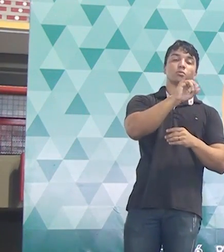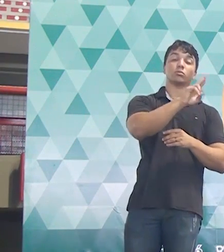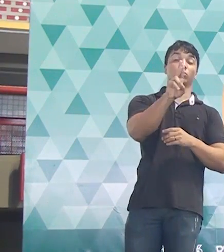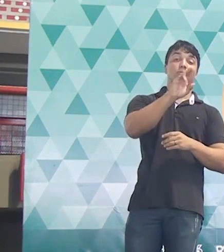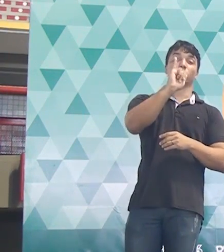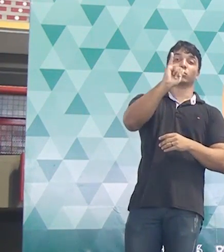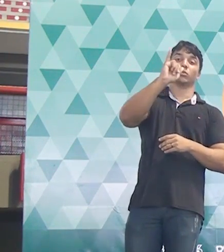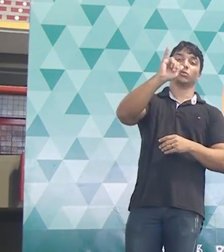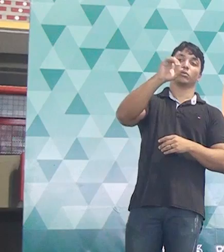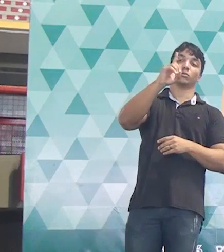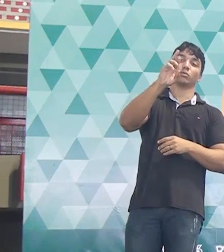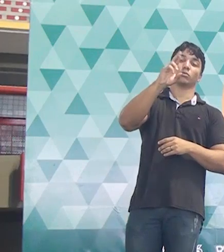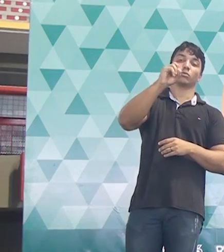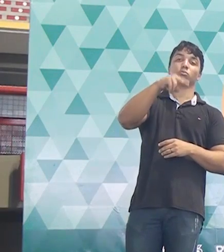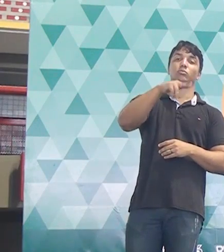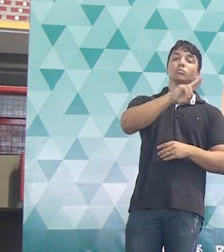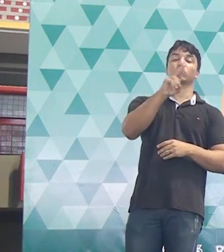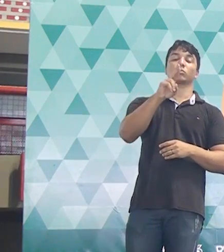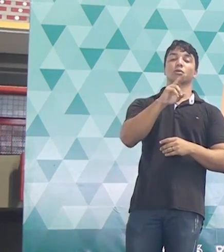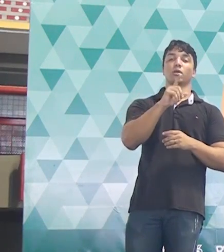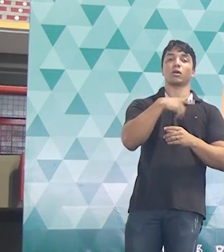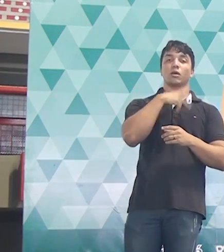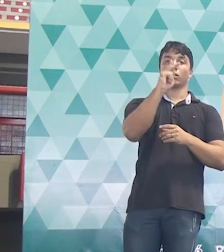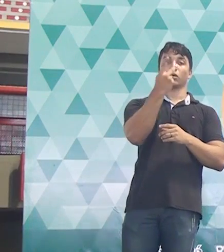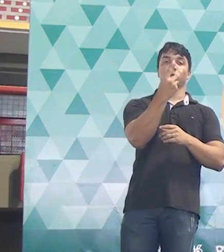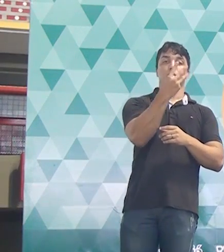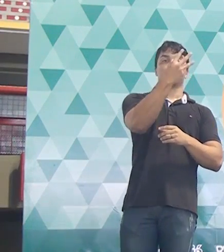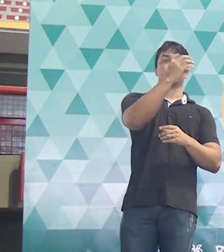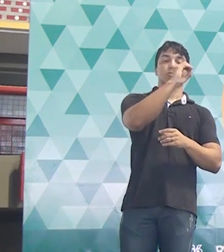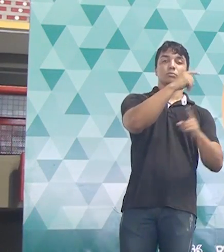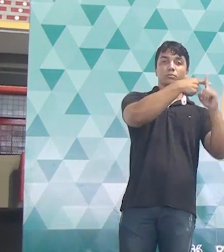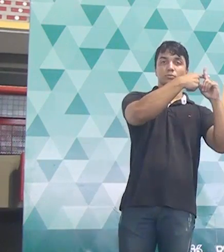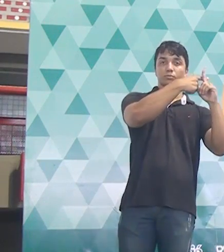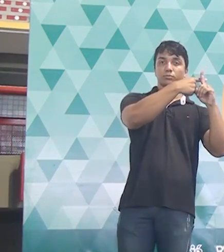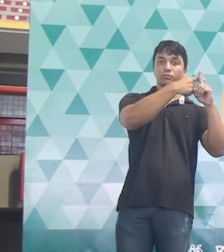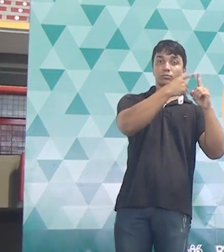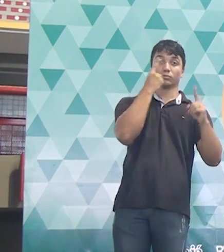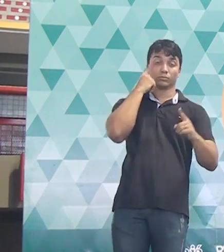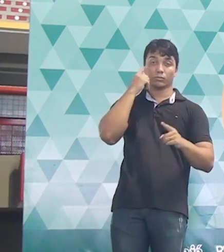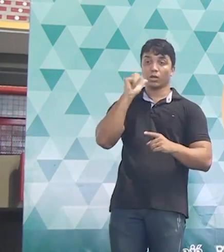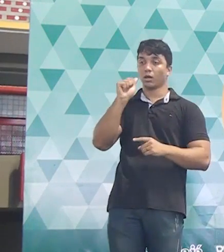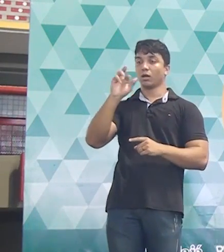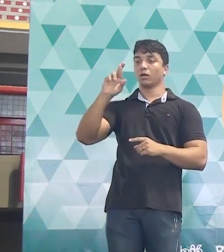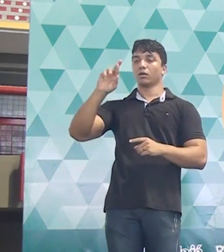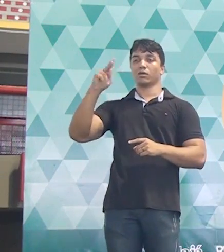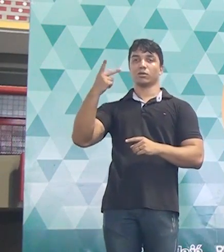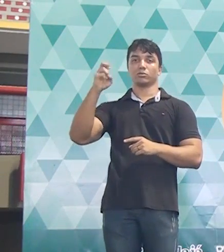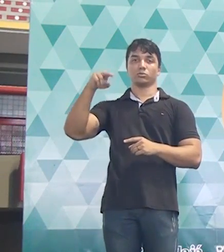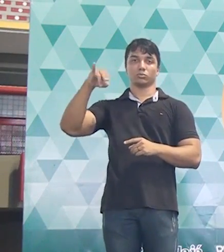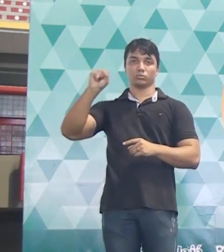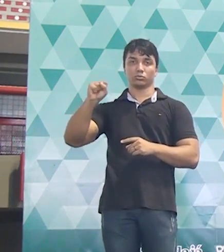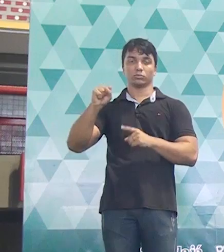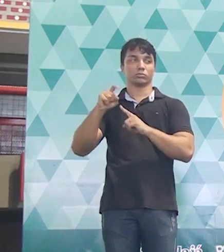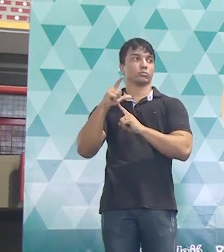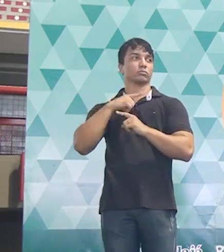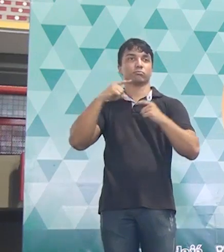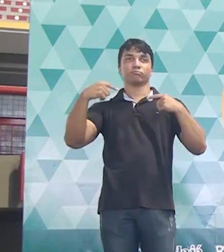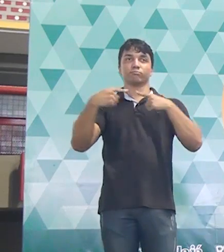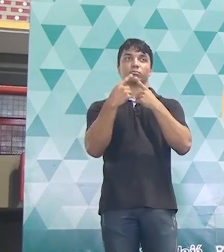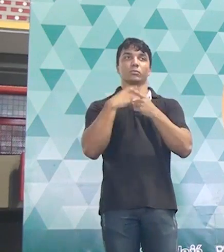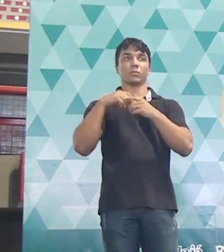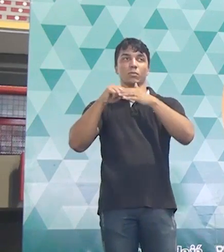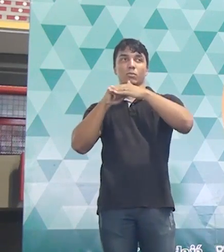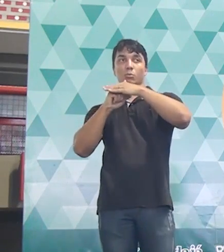hidrônio, que é representado por H3O+. Portanto, para Arrhenius, o que é um ácido? Substância